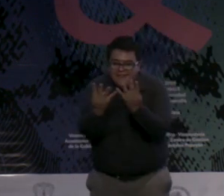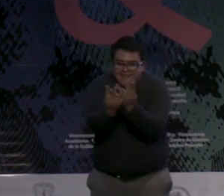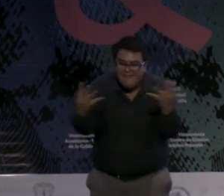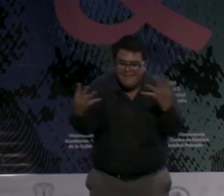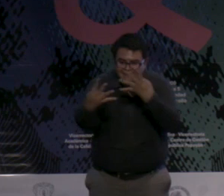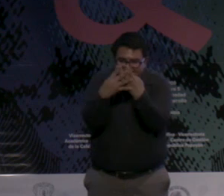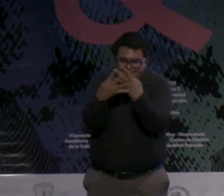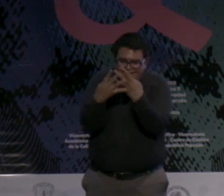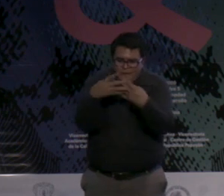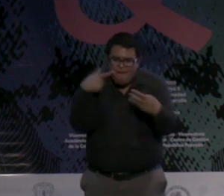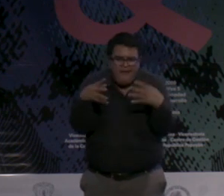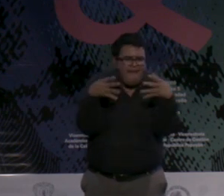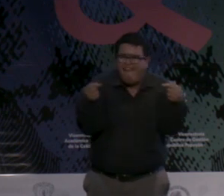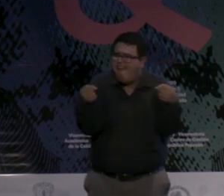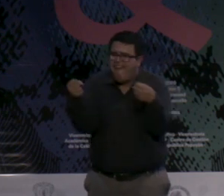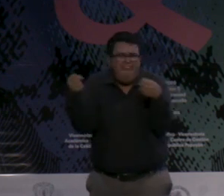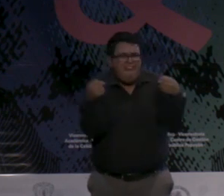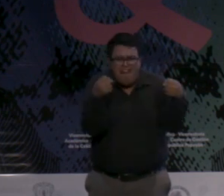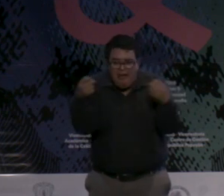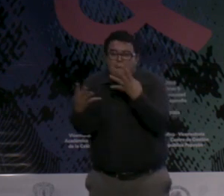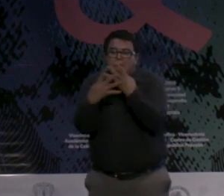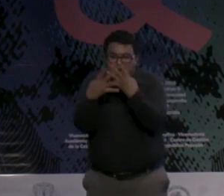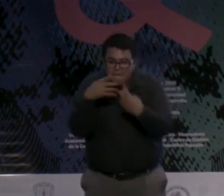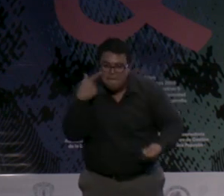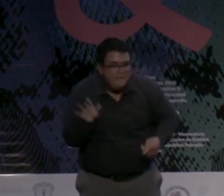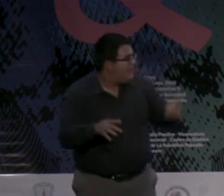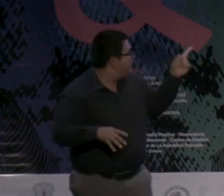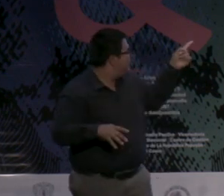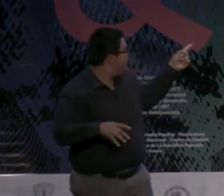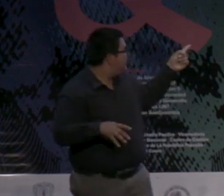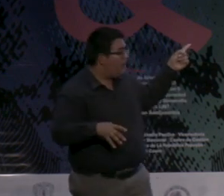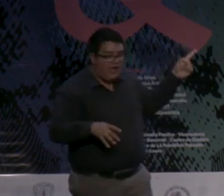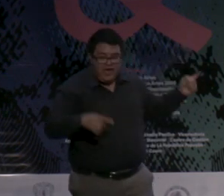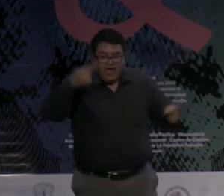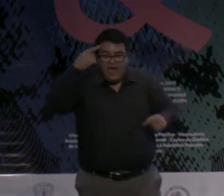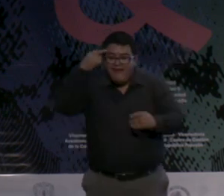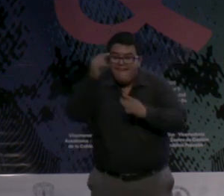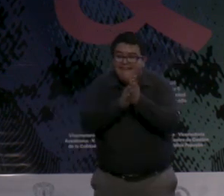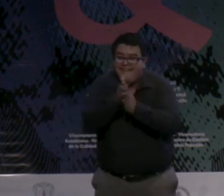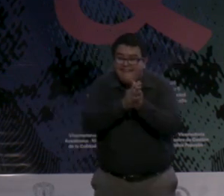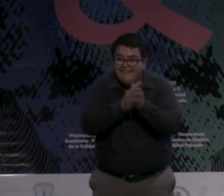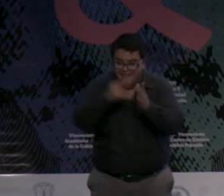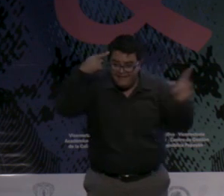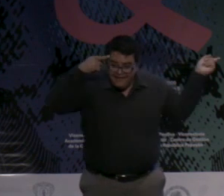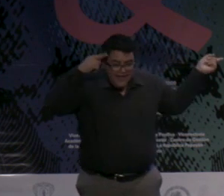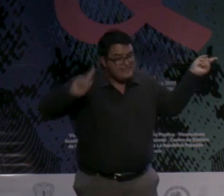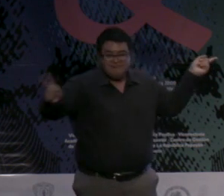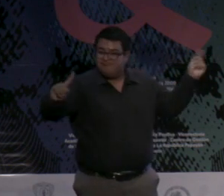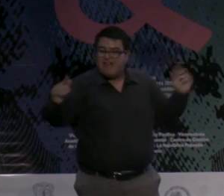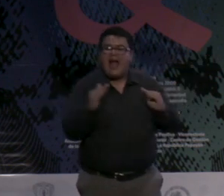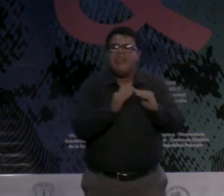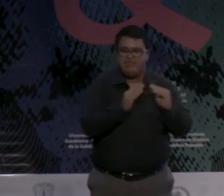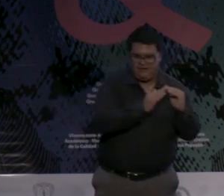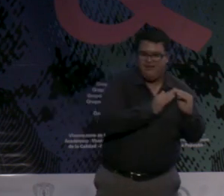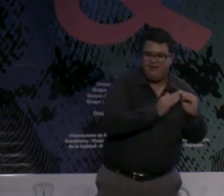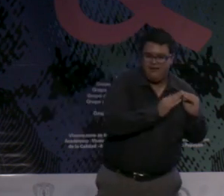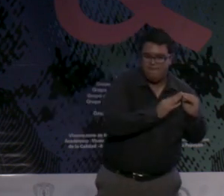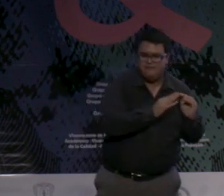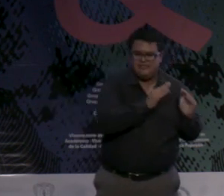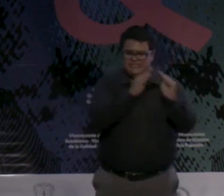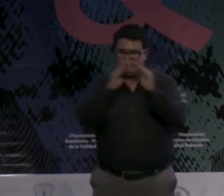foto que encontré en Tunja y obviamente es la que expresa otra cosa. Cuando el constructor está construyendo el edificio ultramoderno en el que no va a vivir, me llamaba la